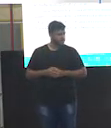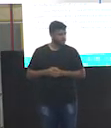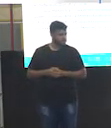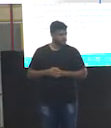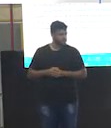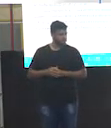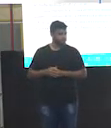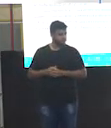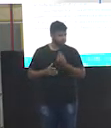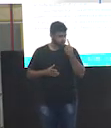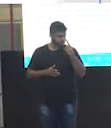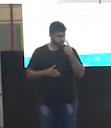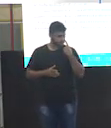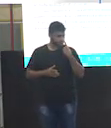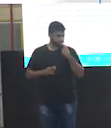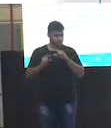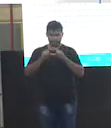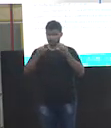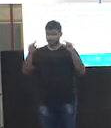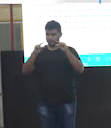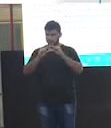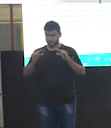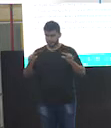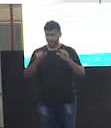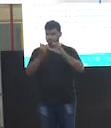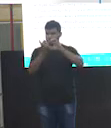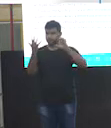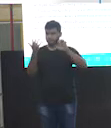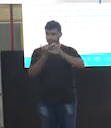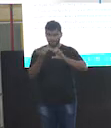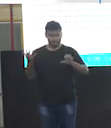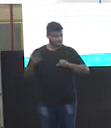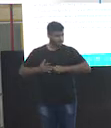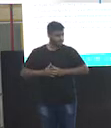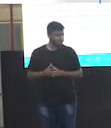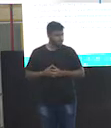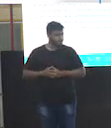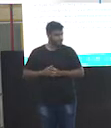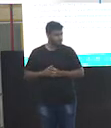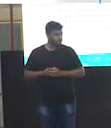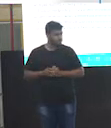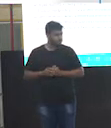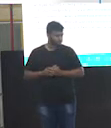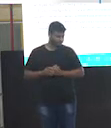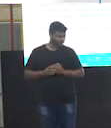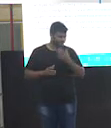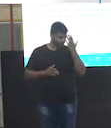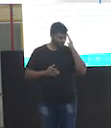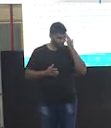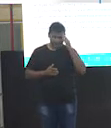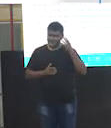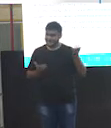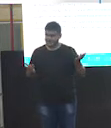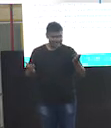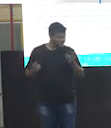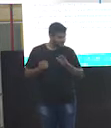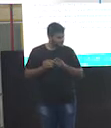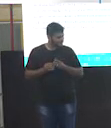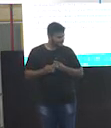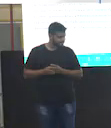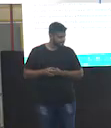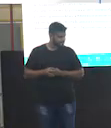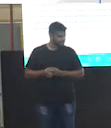sódio. Aí ele dá umas equações que muita gente olha e começa a achar que não sabe a questão, não